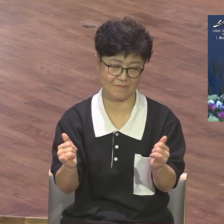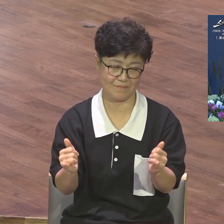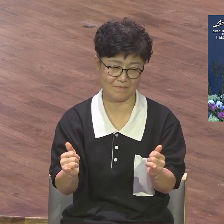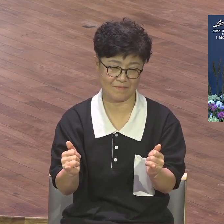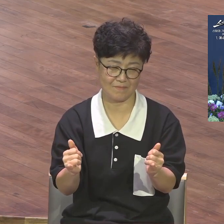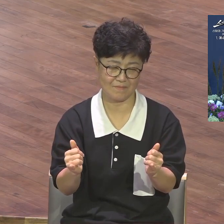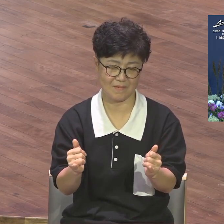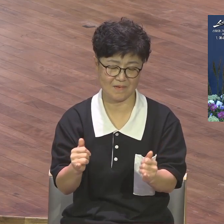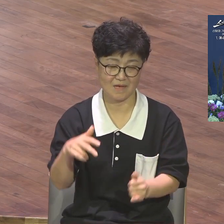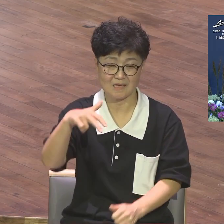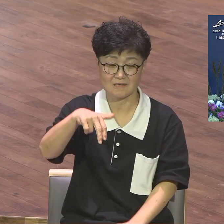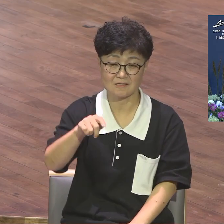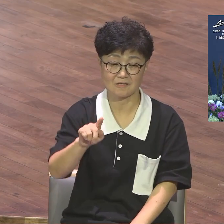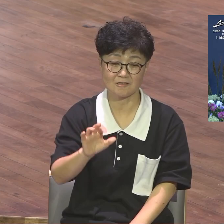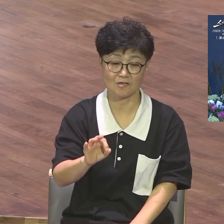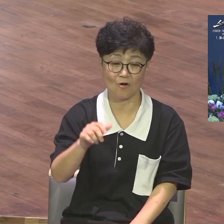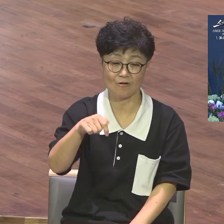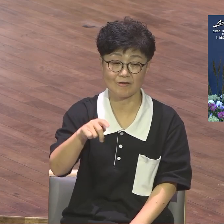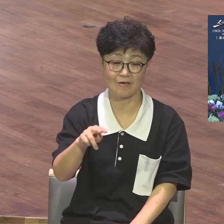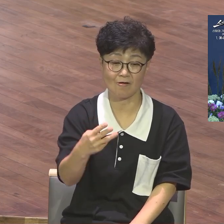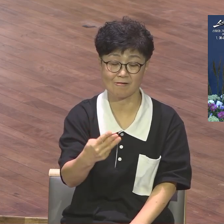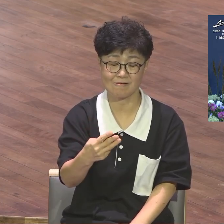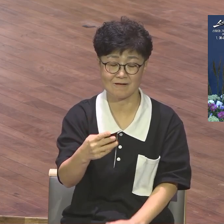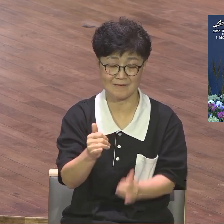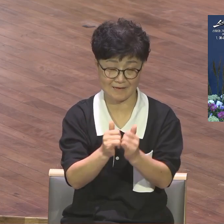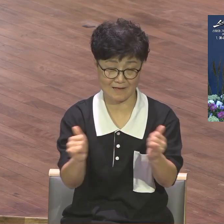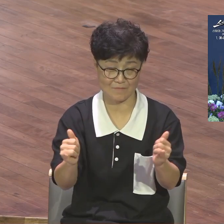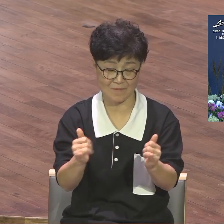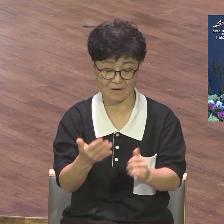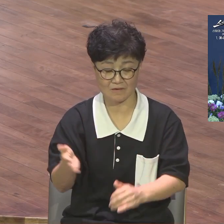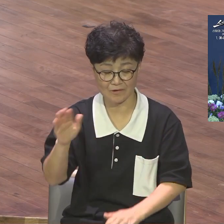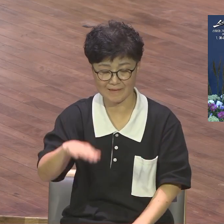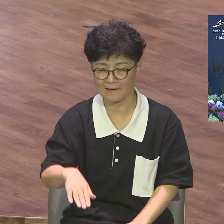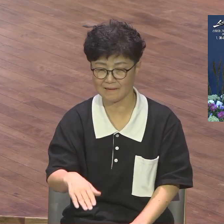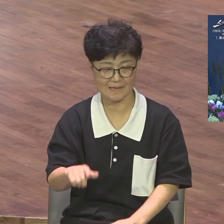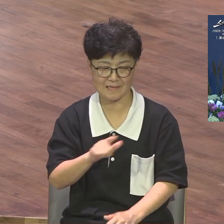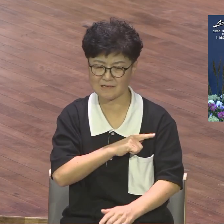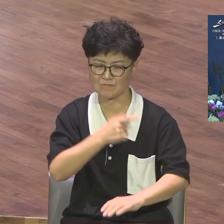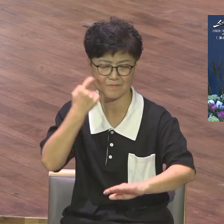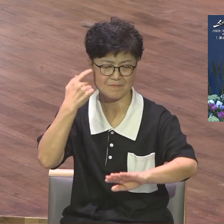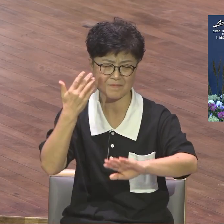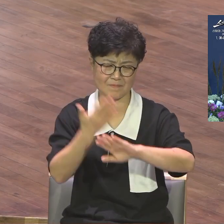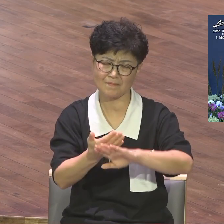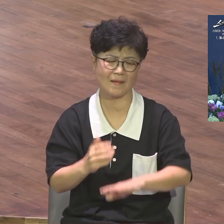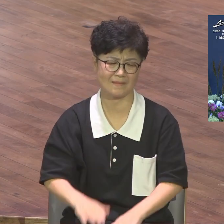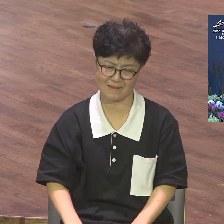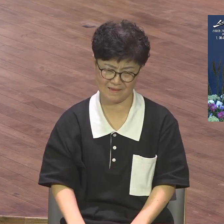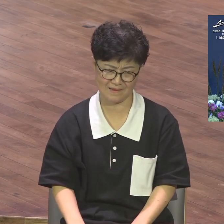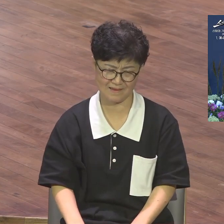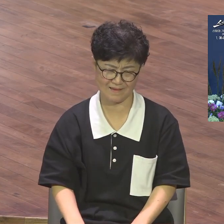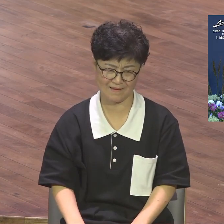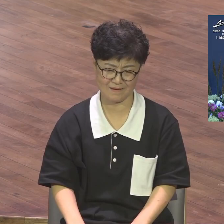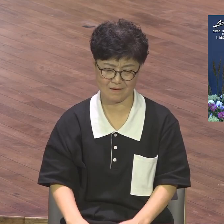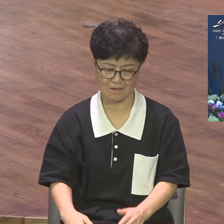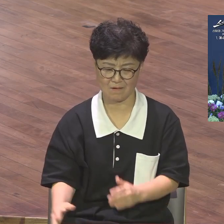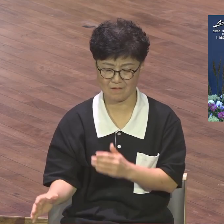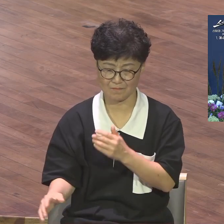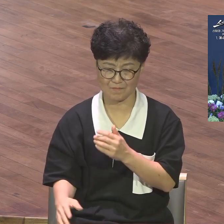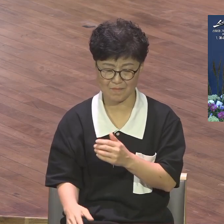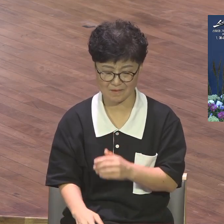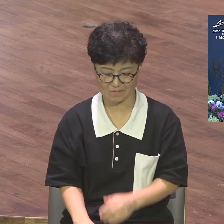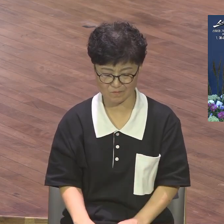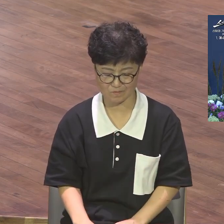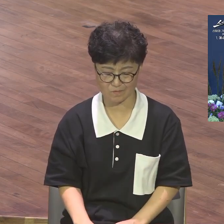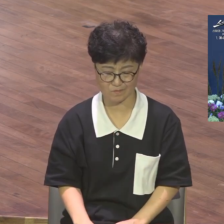이름과 정반대의 인생을 살았던 것을 볼 수 있습니다. 난쟁이처럼 키가 작았던 삭개오,